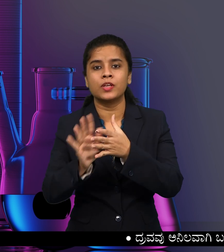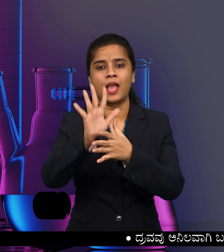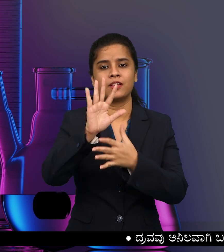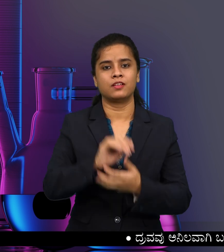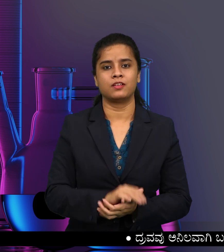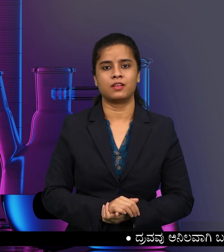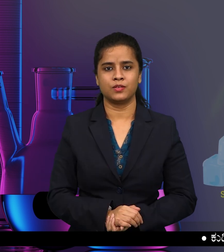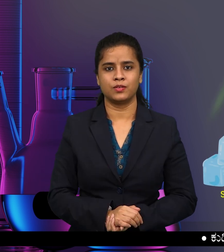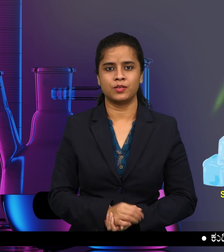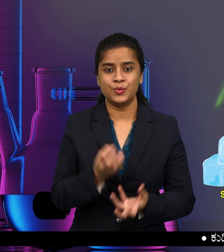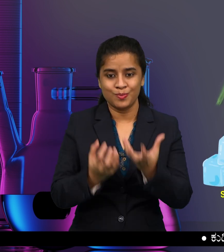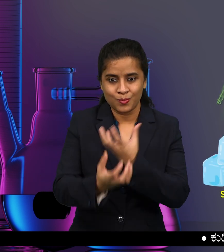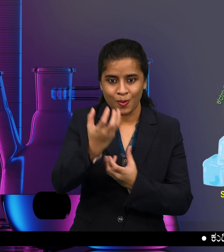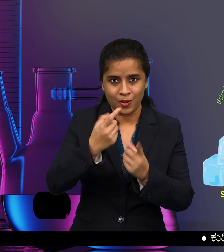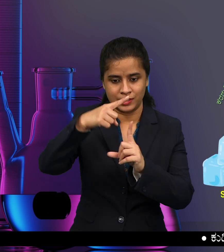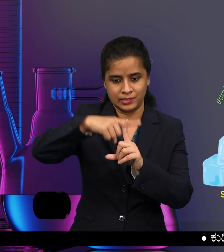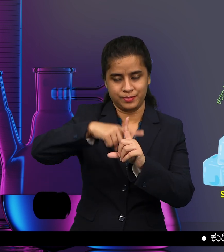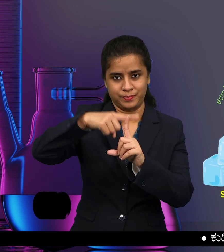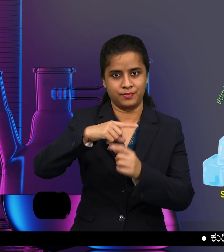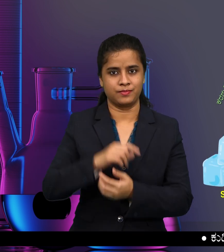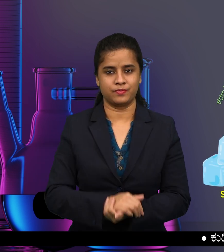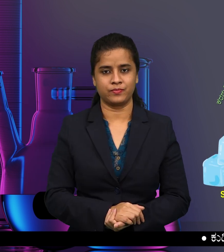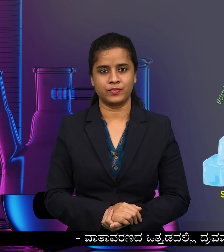ಇದು ಕುದಿಯುವ ಬಿಂದು.